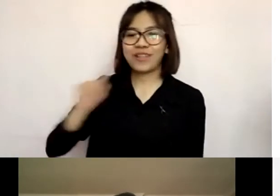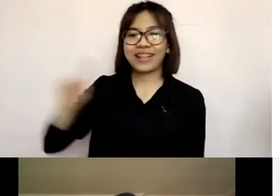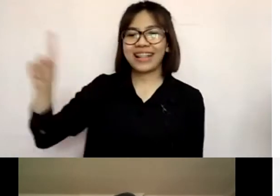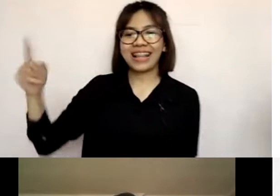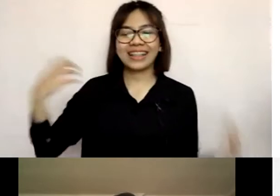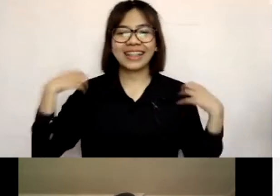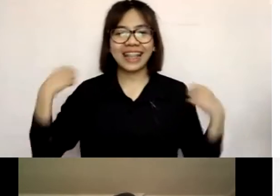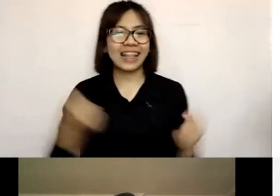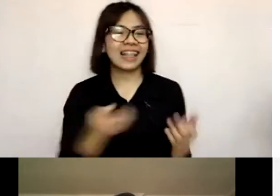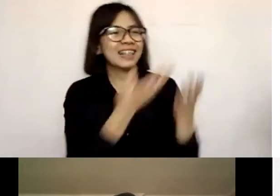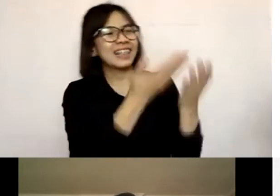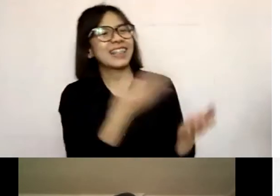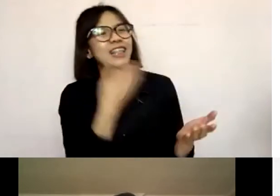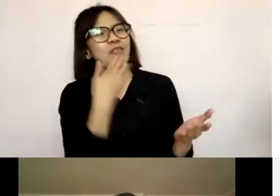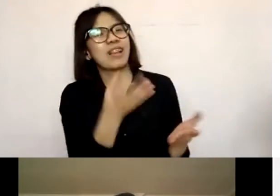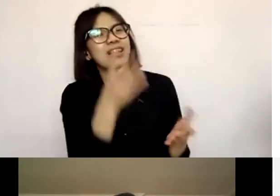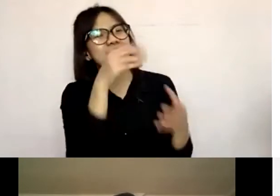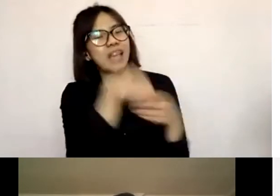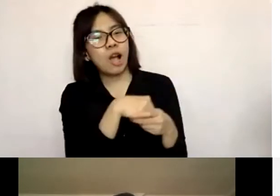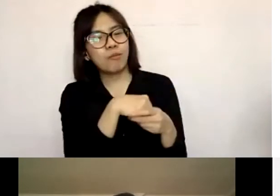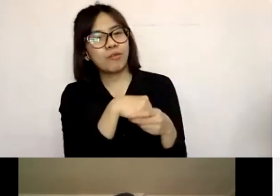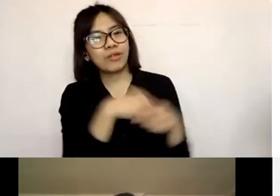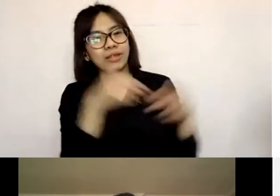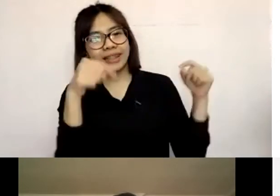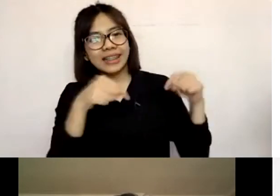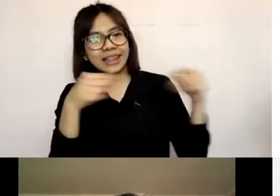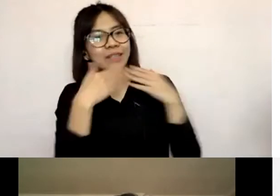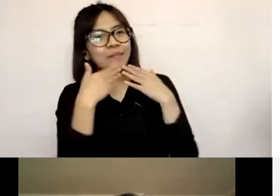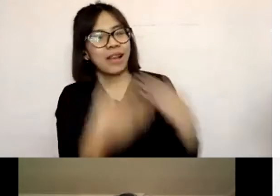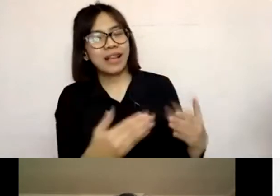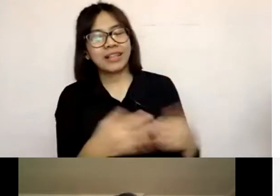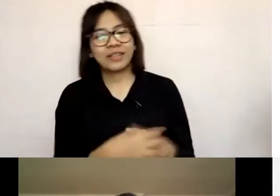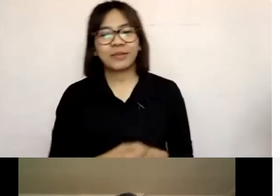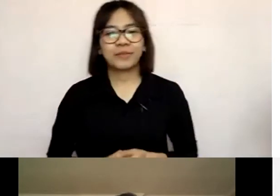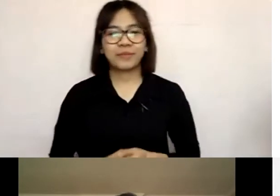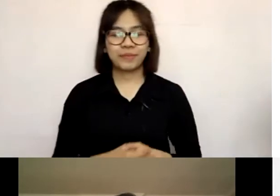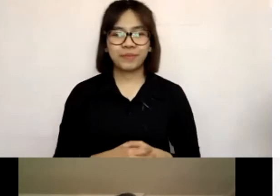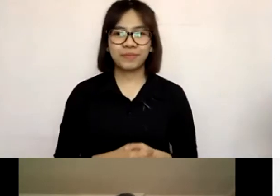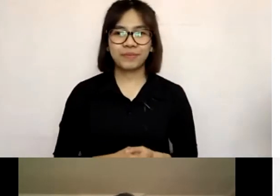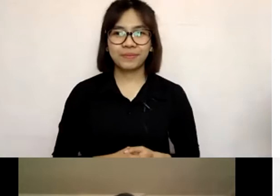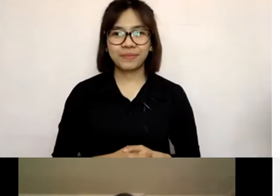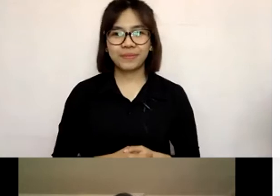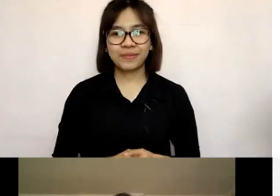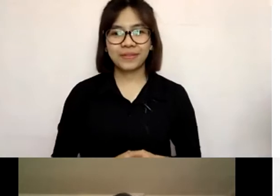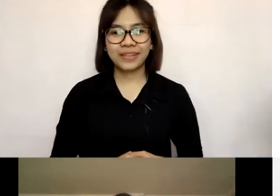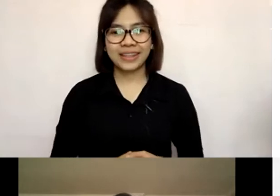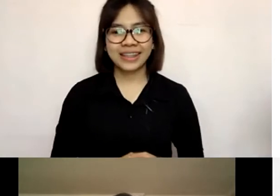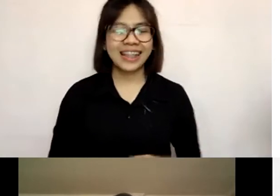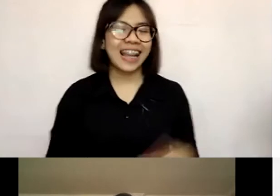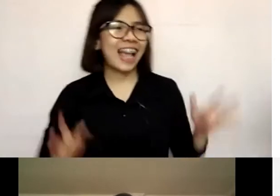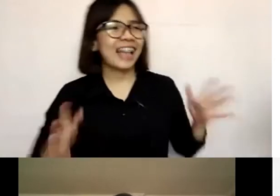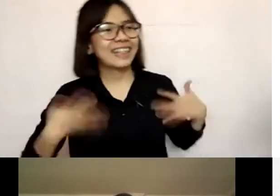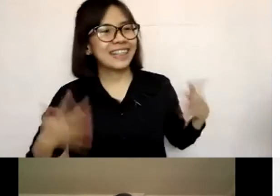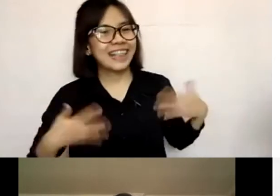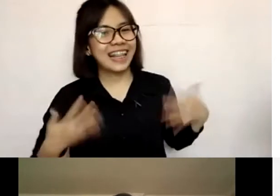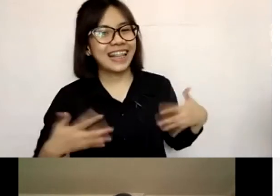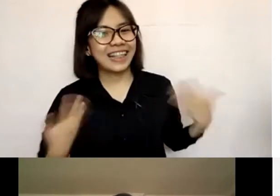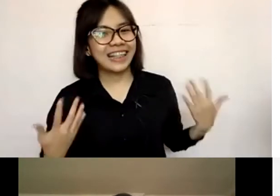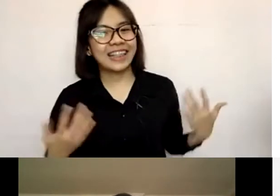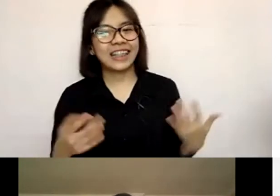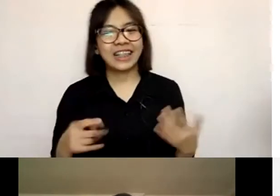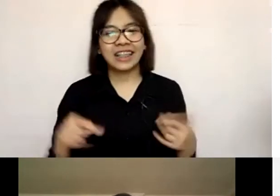Alhamdulillah. Terima kasih kesediaan waktunya sudah bergabung bersama kami pada sore hari ini, Bu. Dengan senang hati. Ini tema